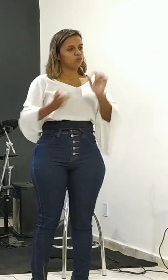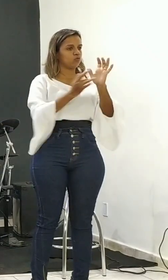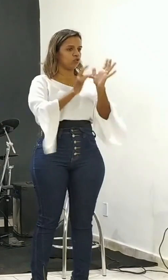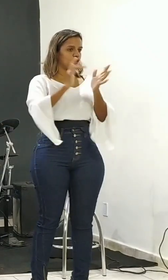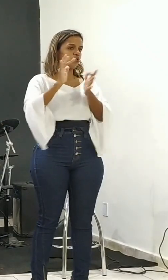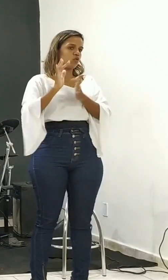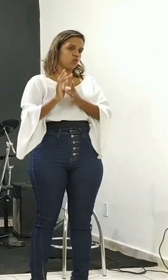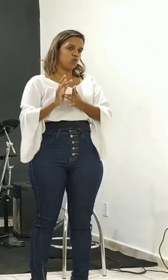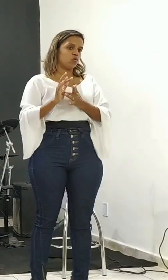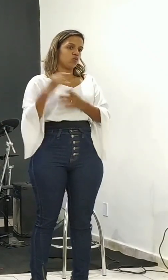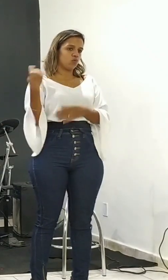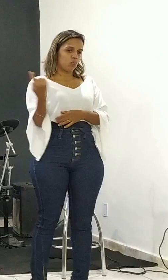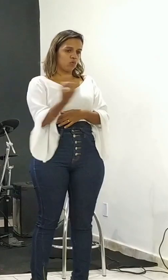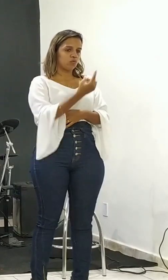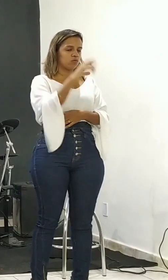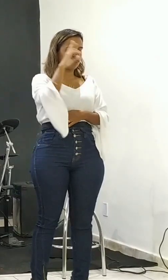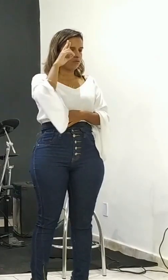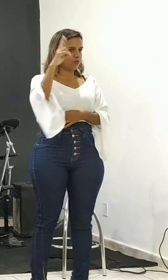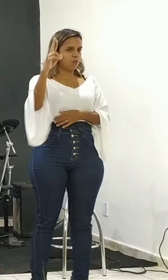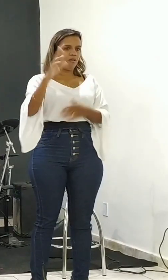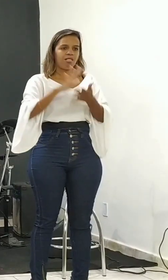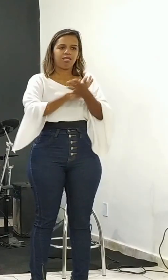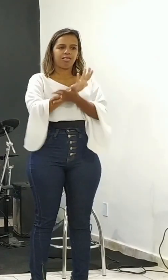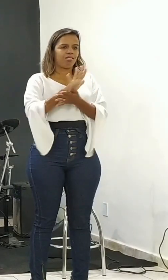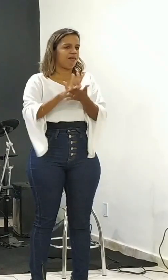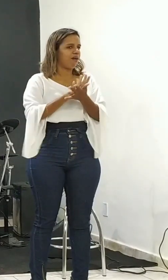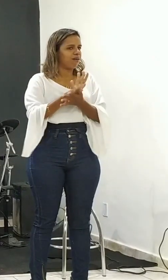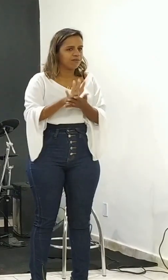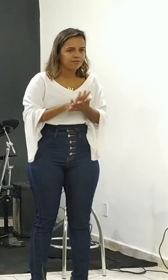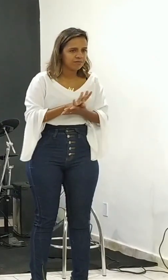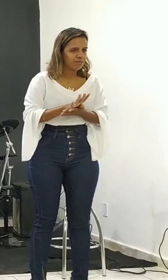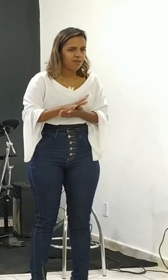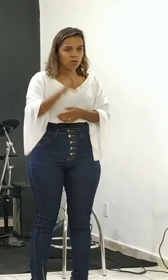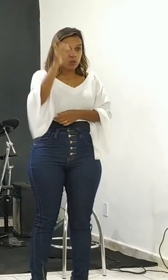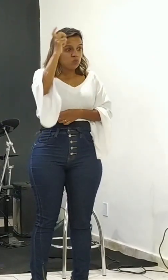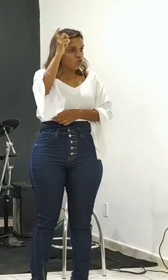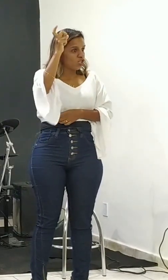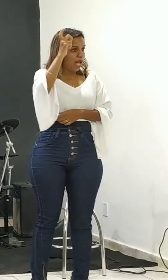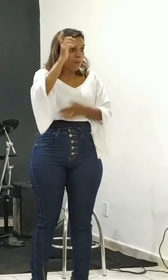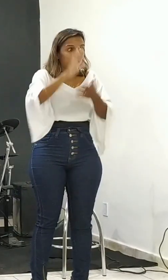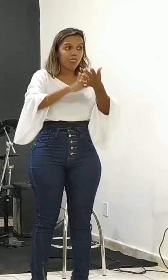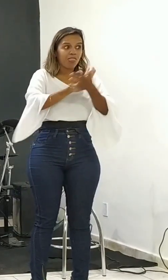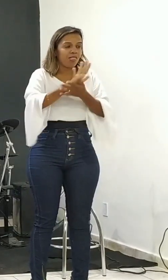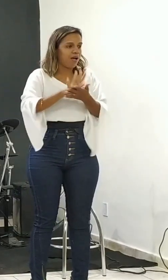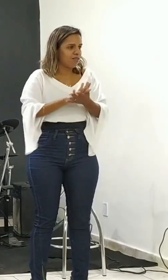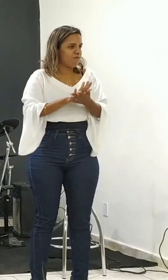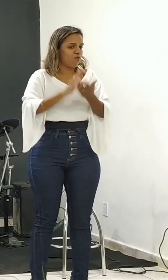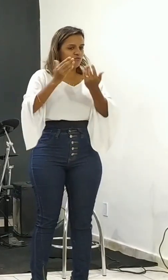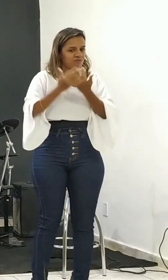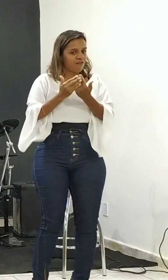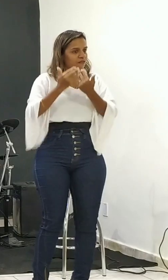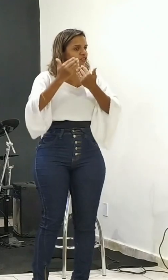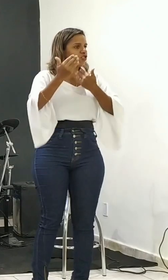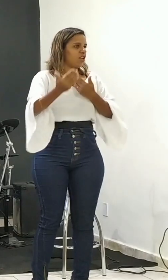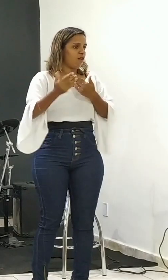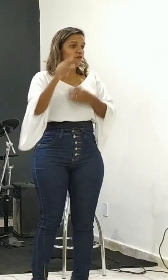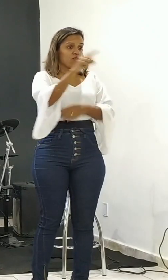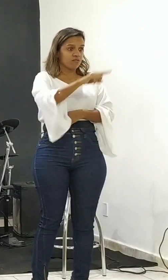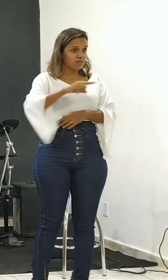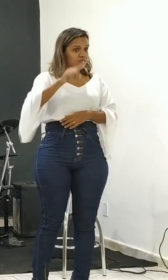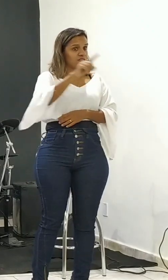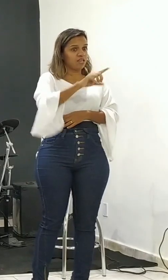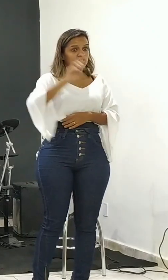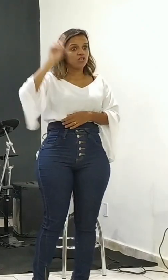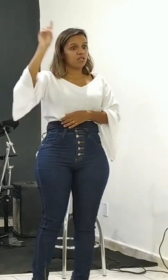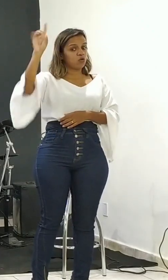Jesus, nosso Senhor. Nada, nem o diabo pode separar você de Deus,